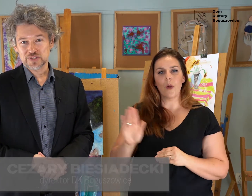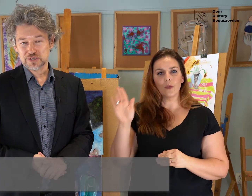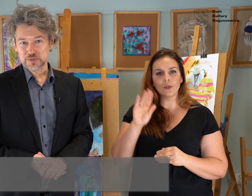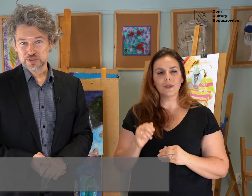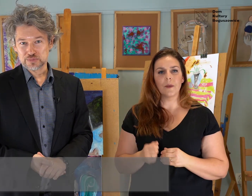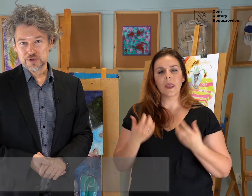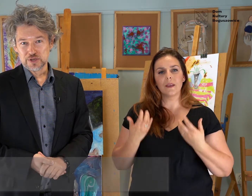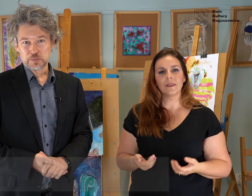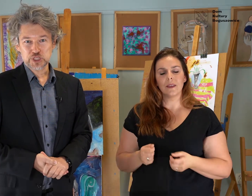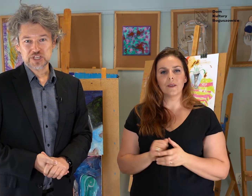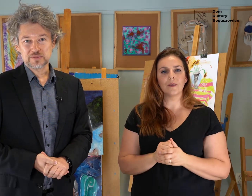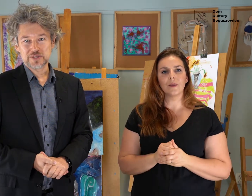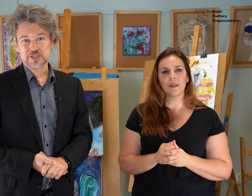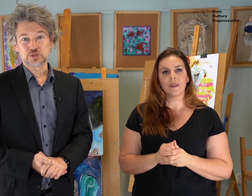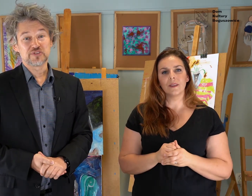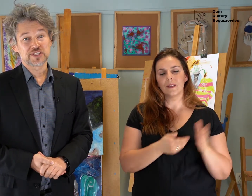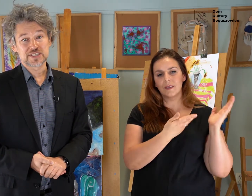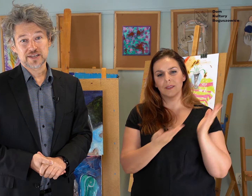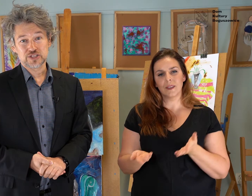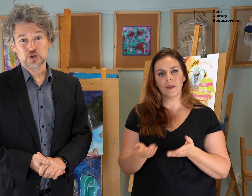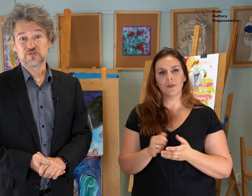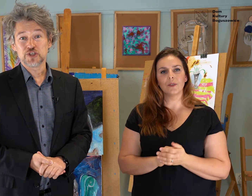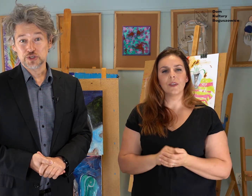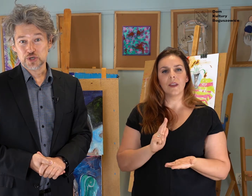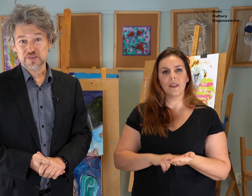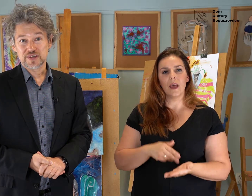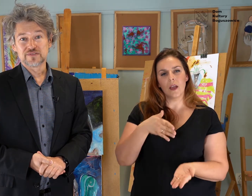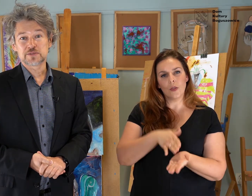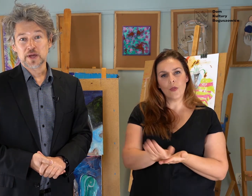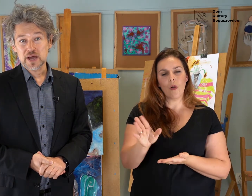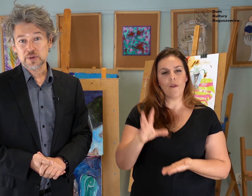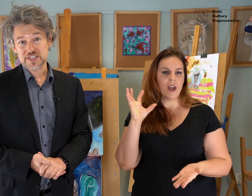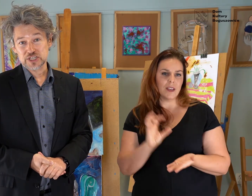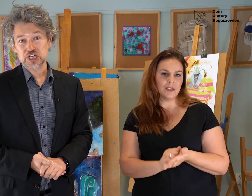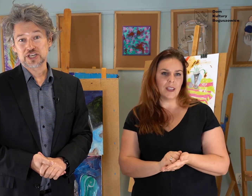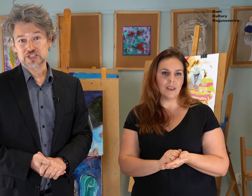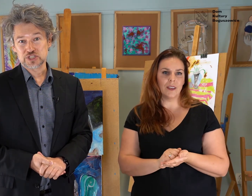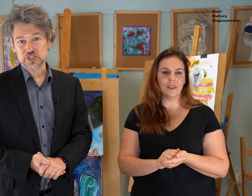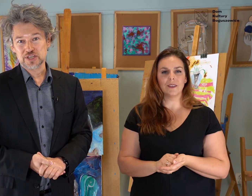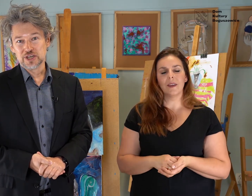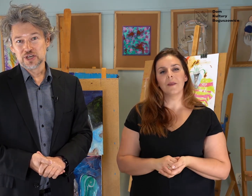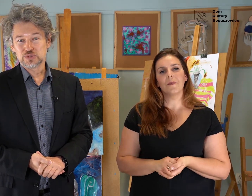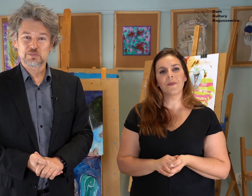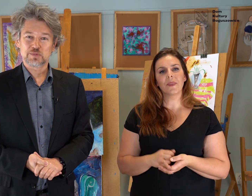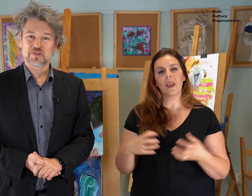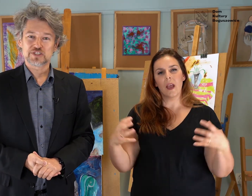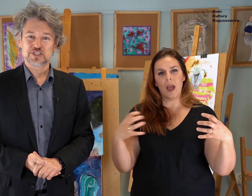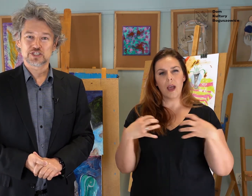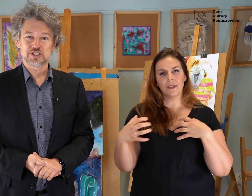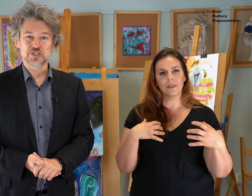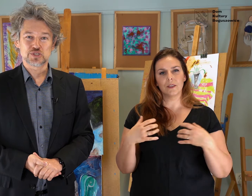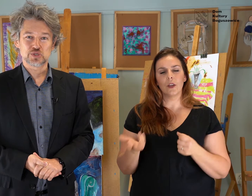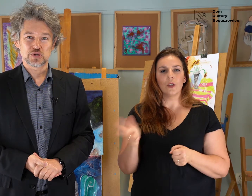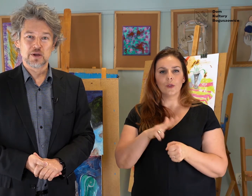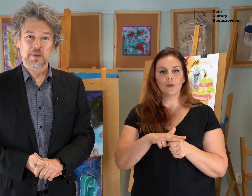znakomitą wiadomością. Poszerzamy naszą ofertę zajęć o wyjątkowe, wspaniałe zajęcia artystyczne, które poprowadzi